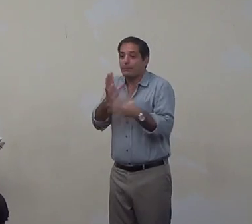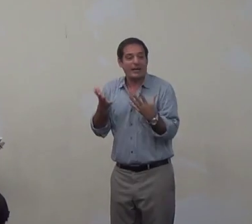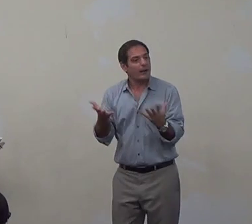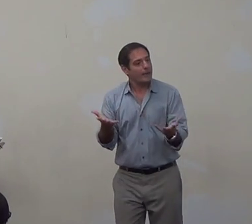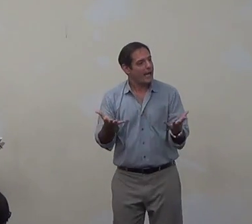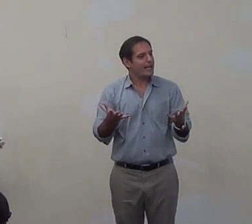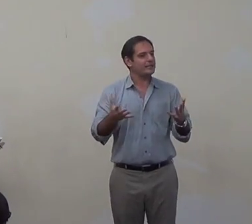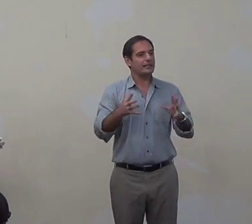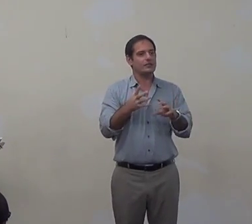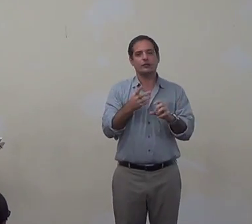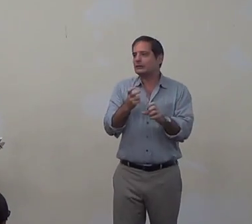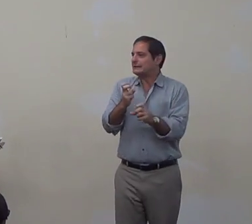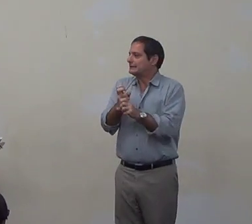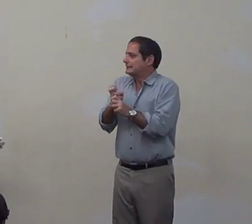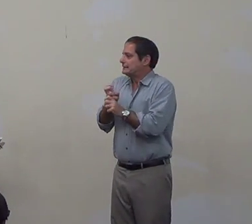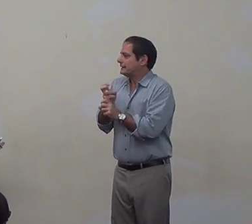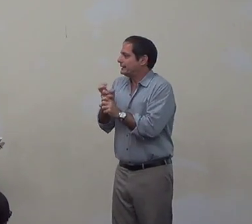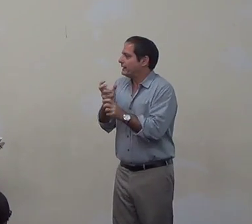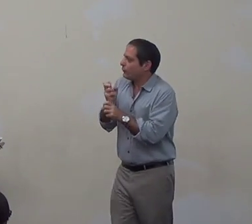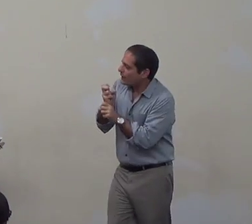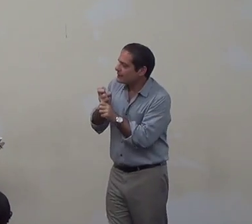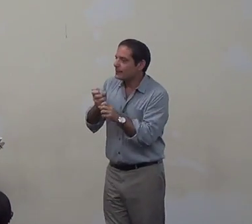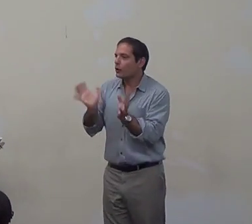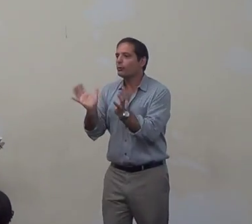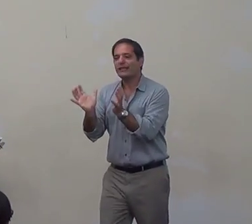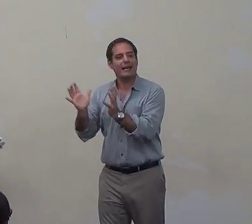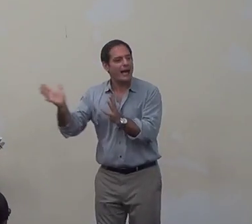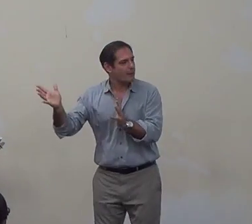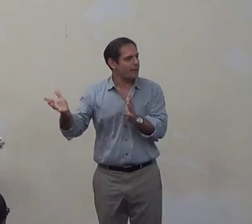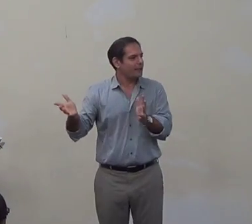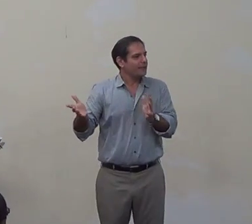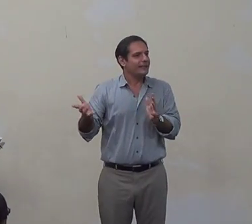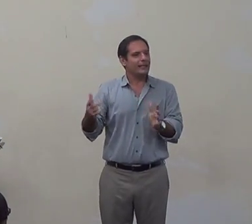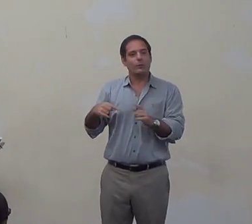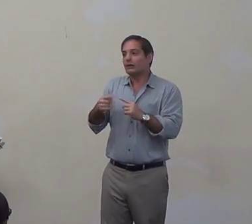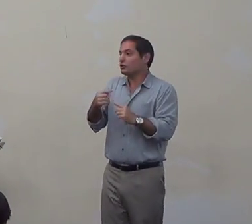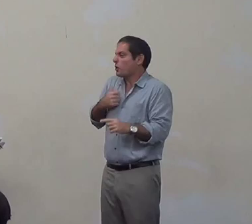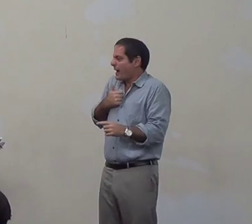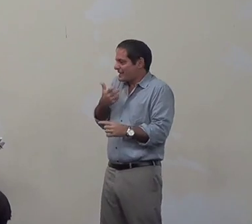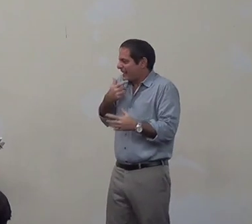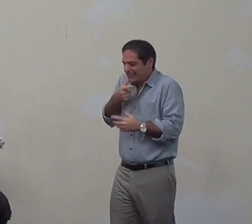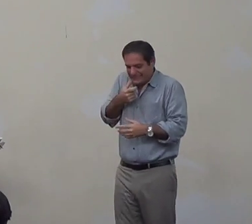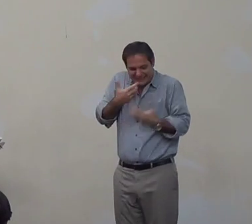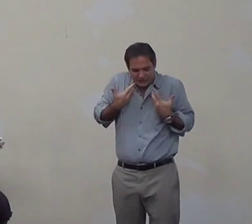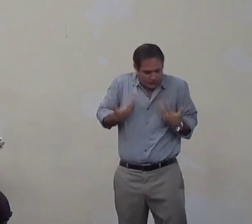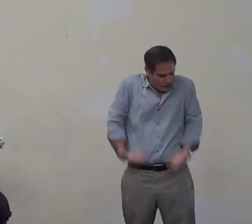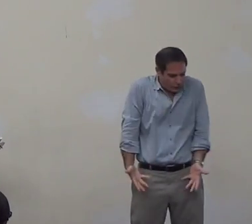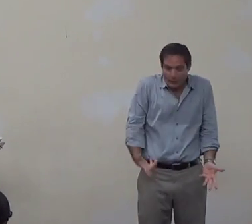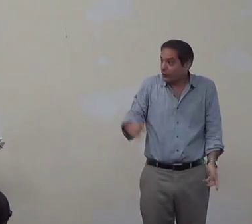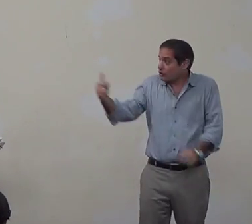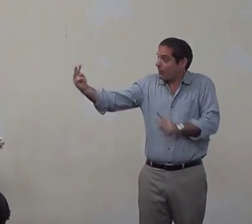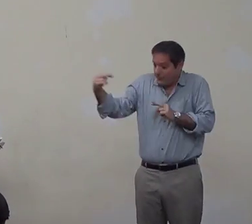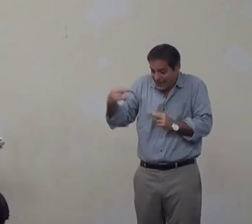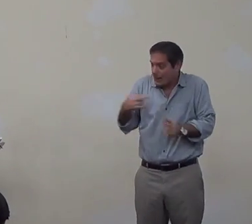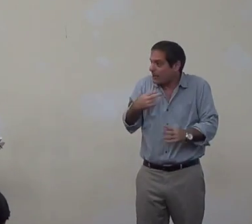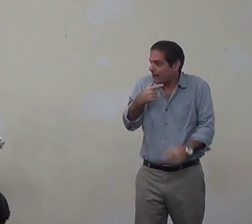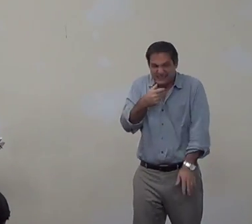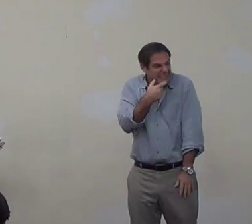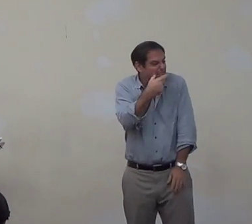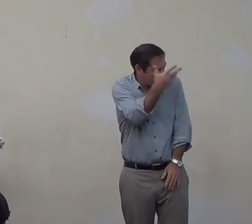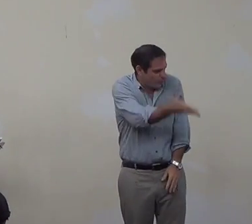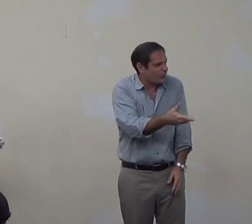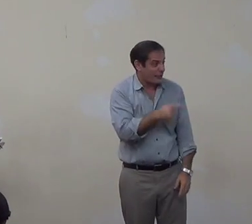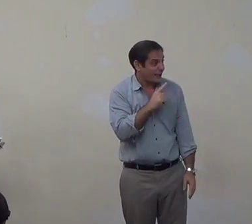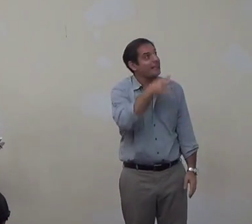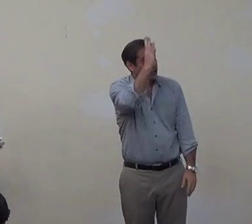lento para hablar y yo difícil comunicarme. Y cuando yo vaya, ¿quién soy yo? Cuando ellos me vean a mí van a